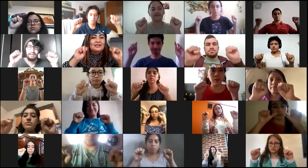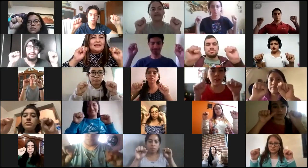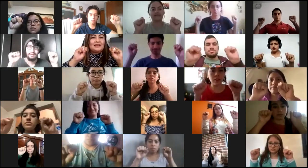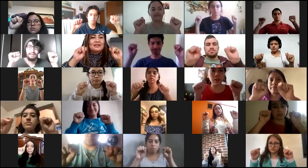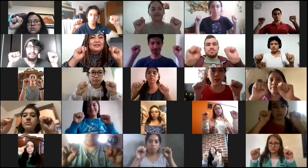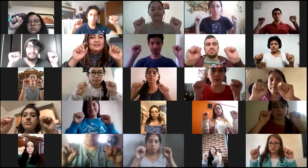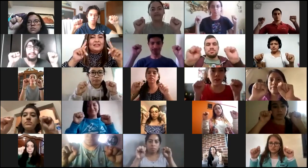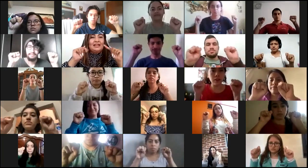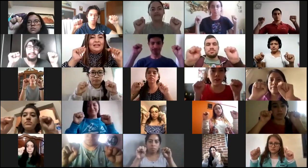T.